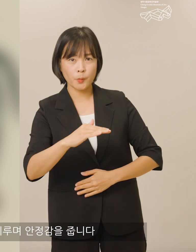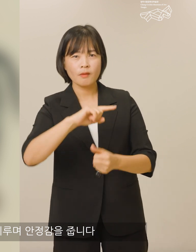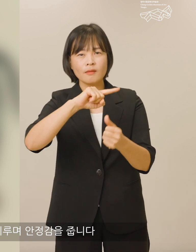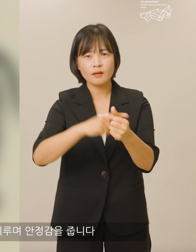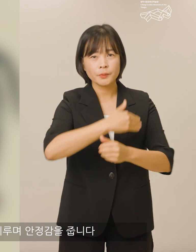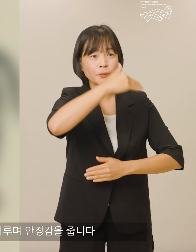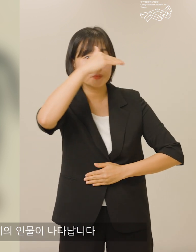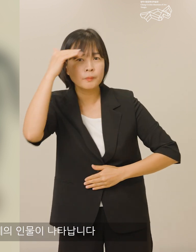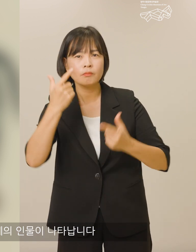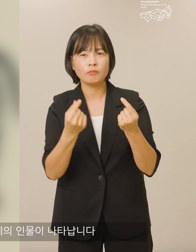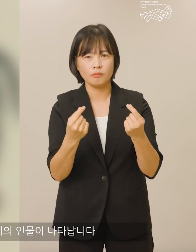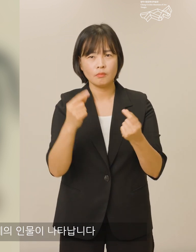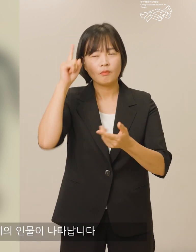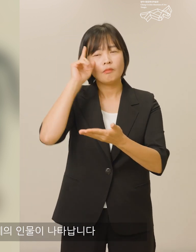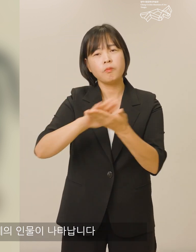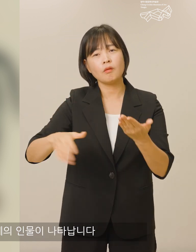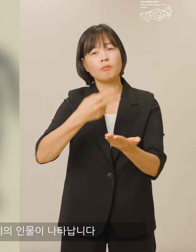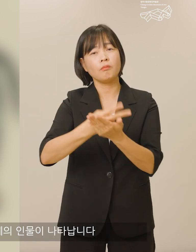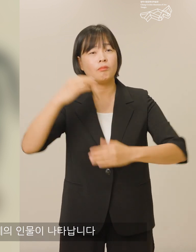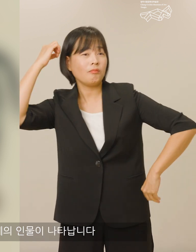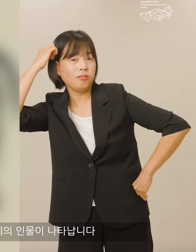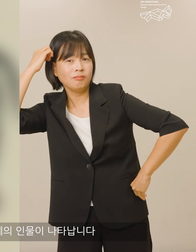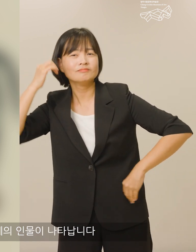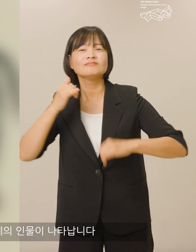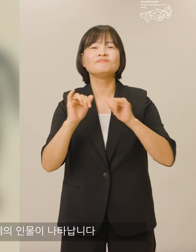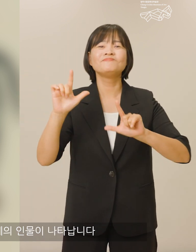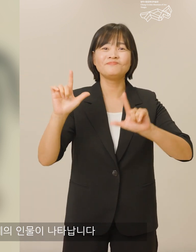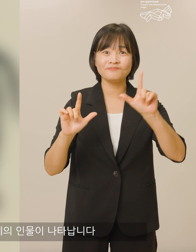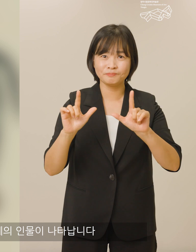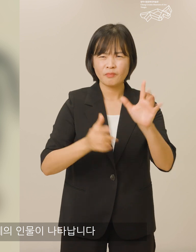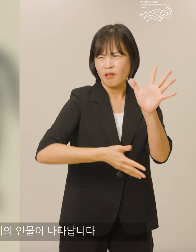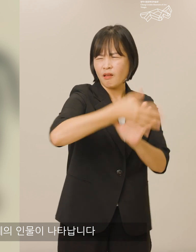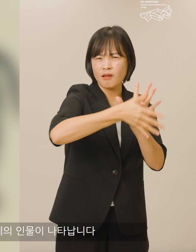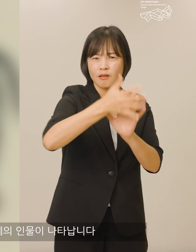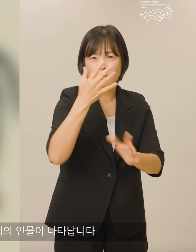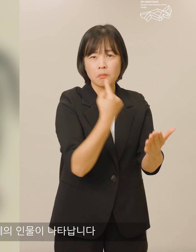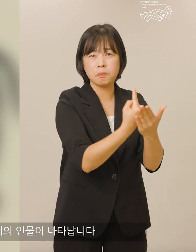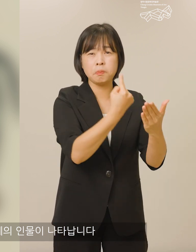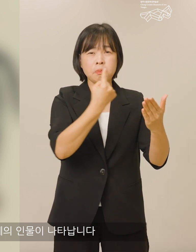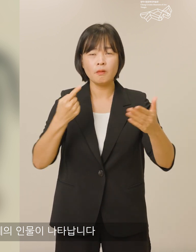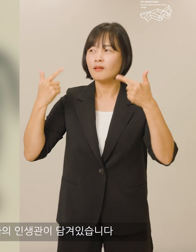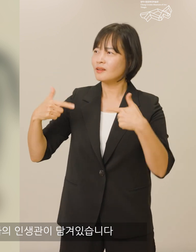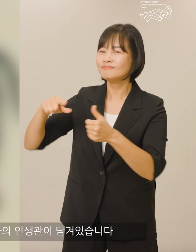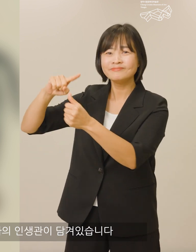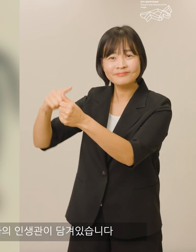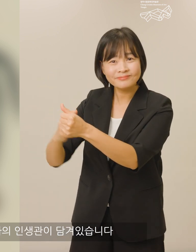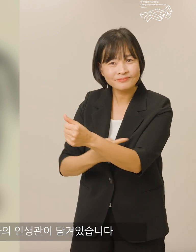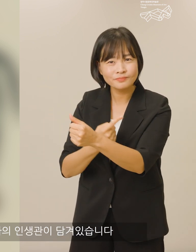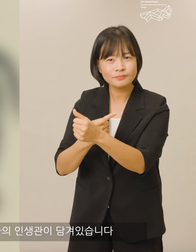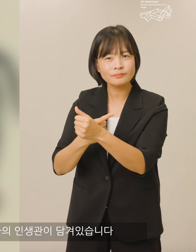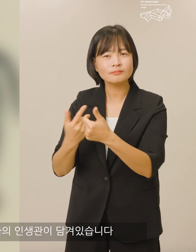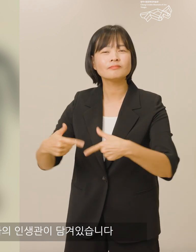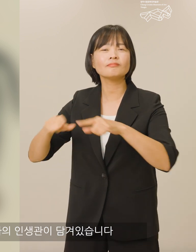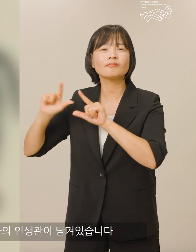안정감을 줍니다. 하단에는 자연을 관망하는 듯한 평화로운 자세의 인물이 나타납니다. 도심을